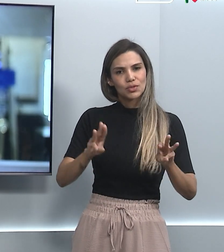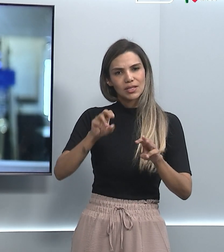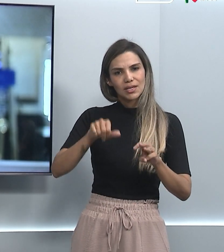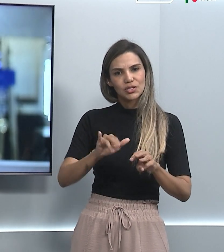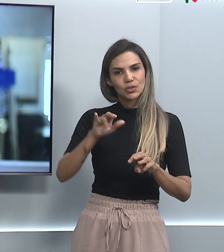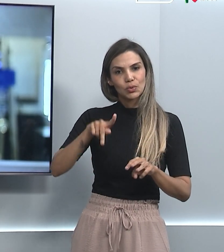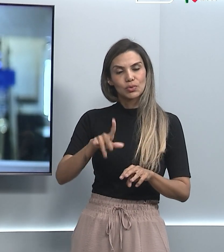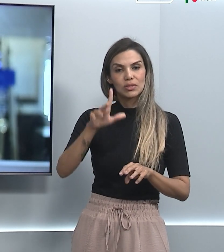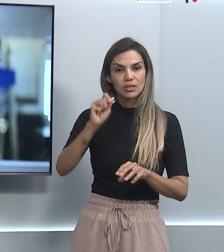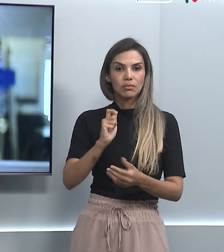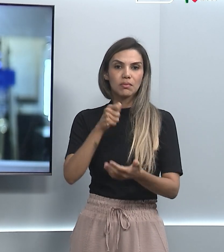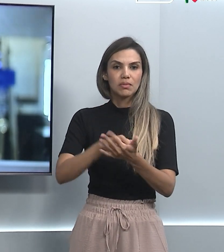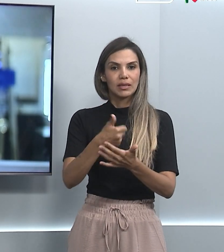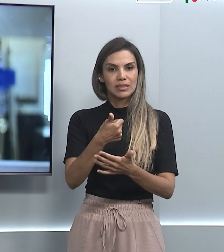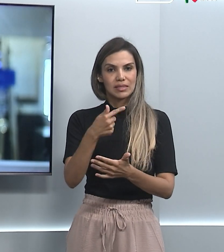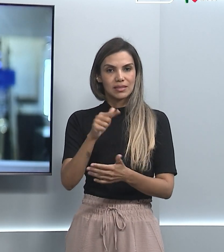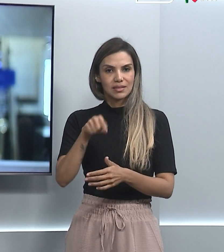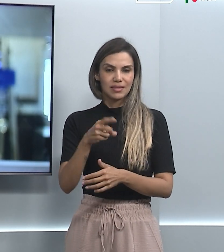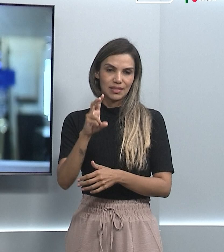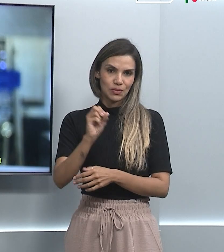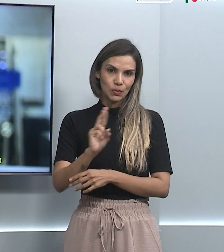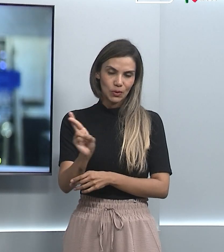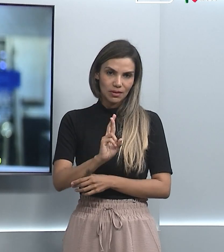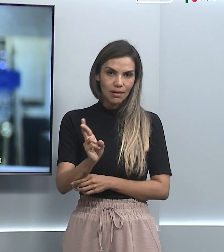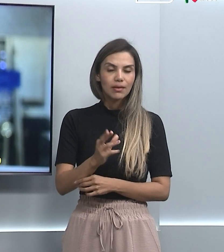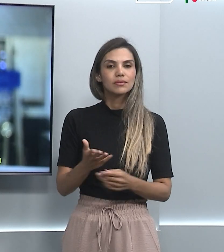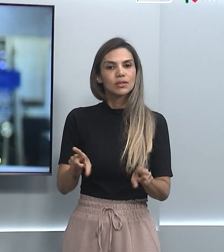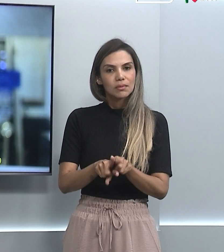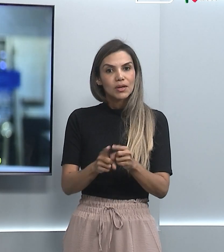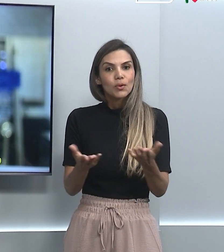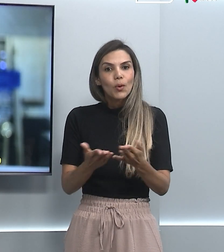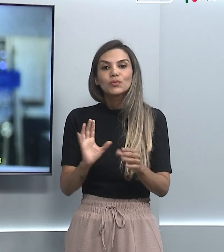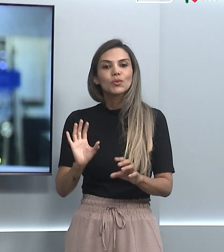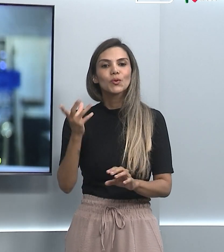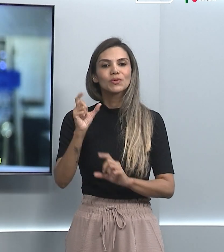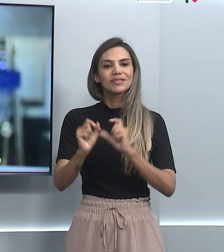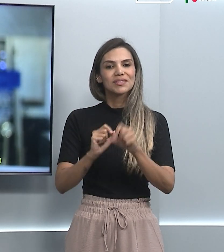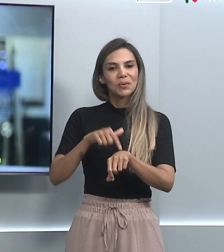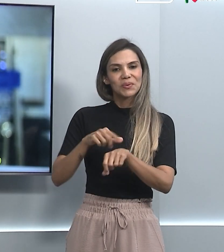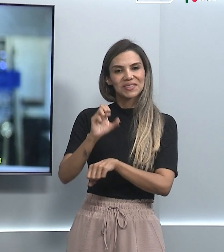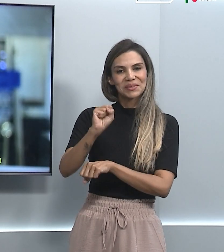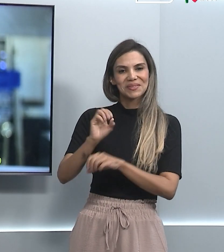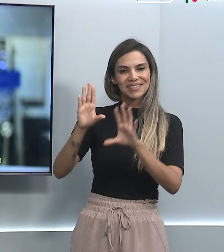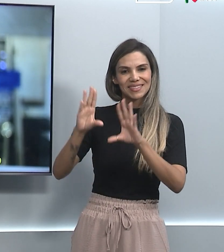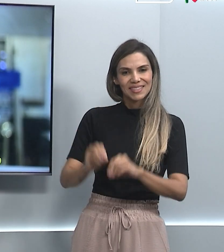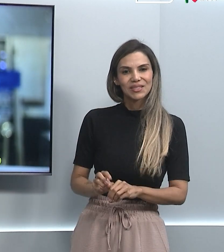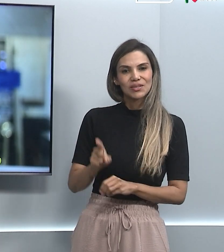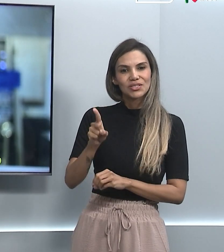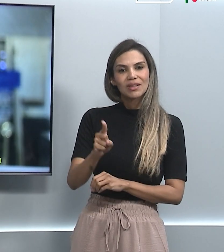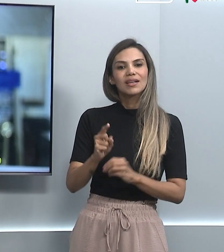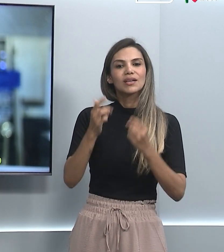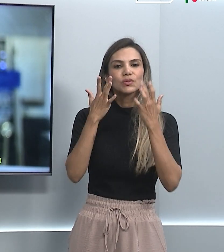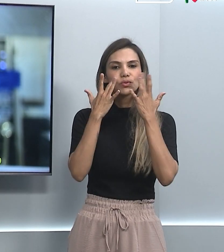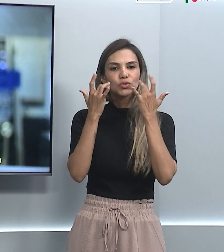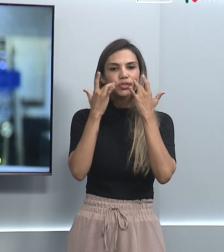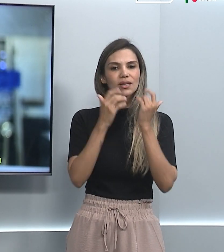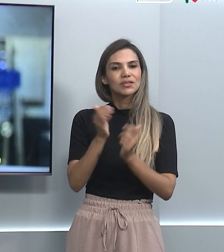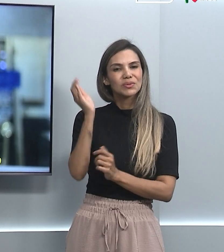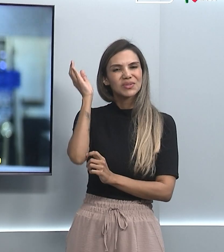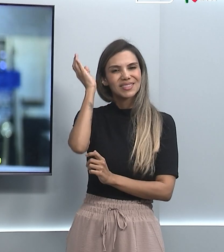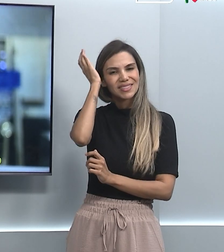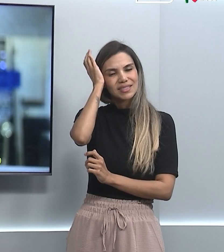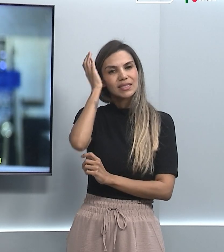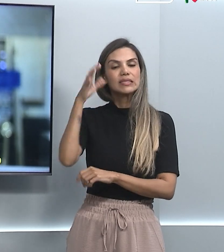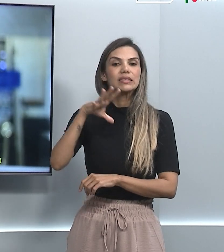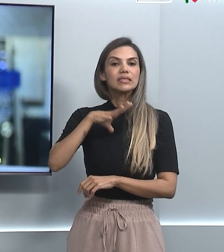R$ 17,50. Hoje também acontece, às 8 horas da noite, no Teatro Sesc Centro, o